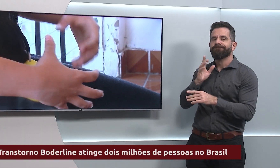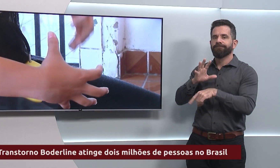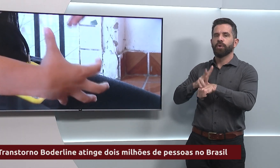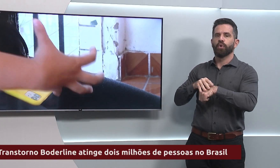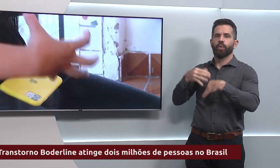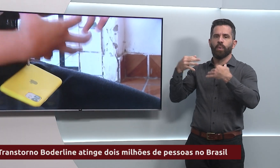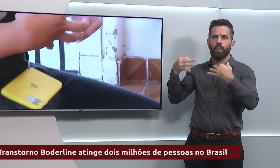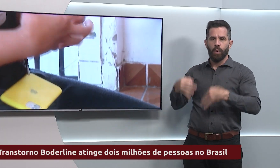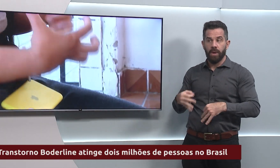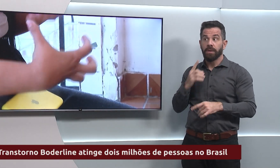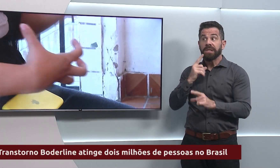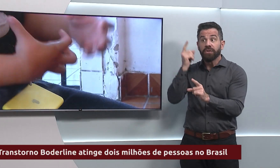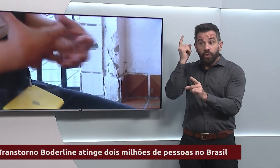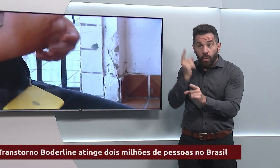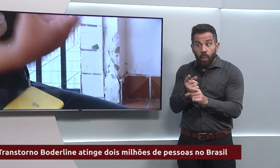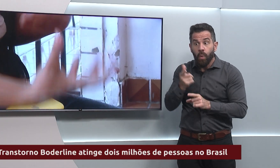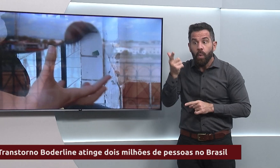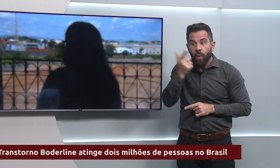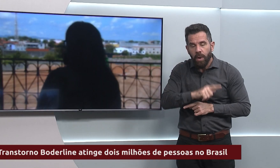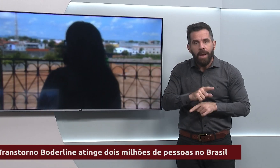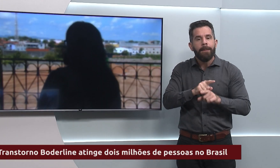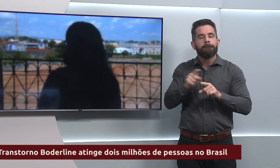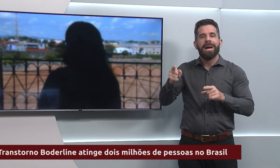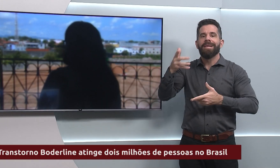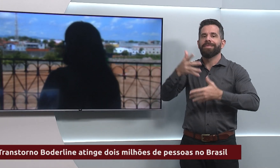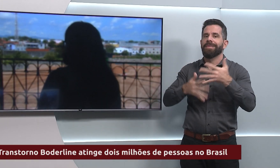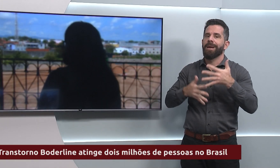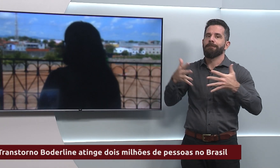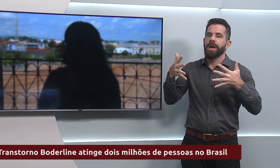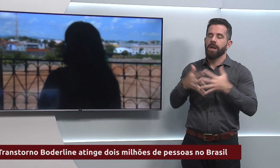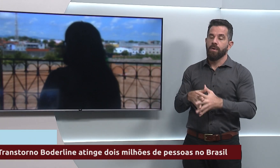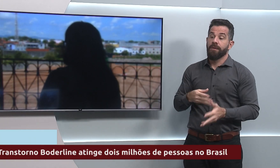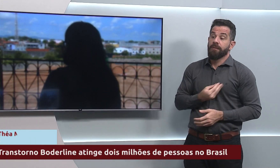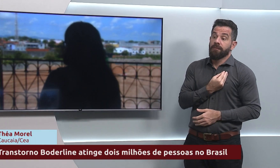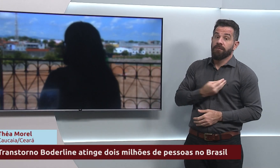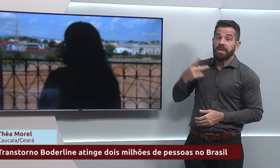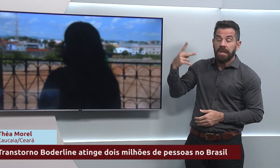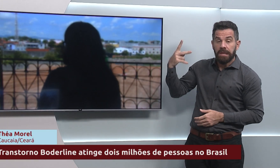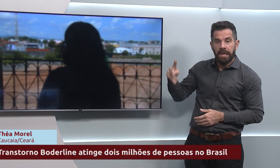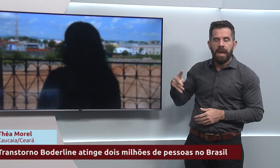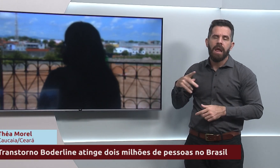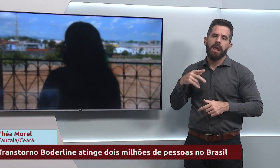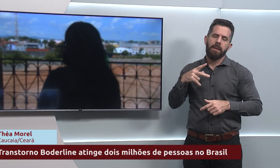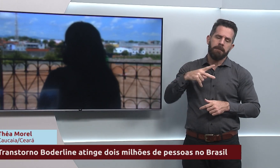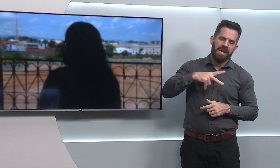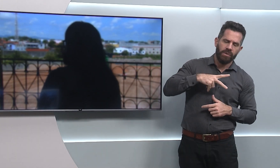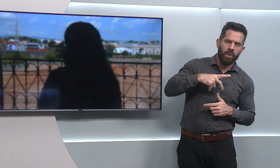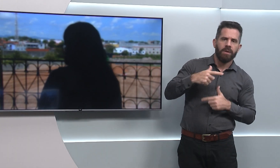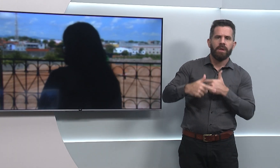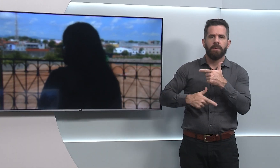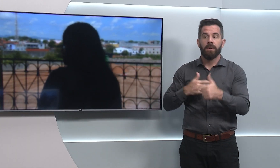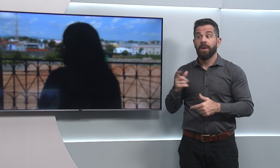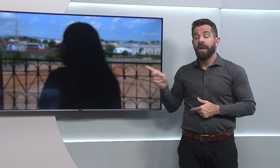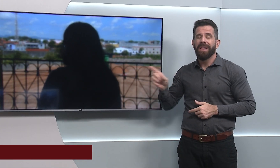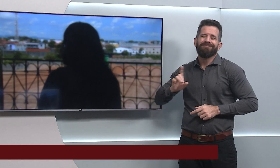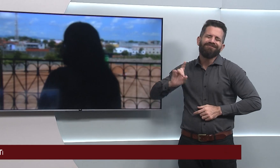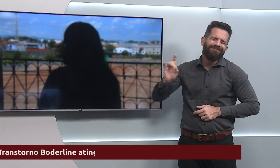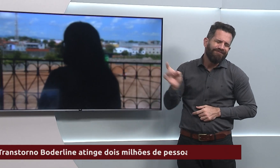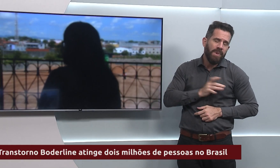atrapalharam a vida pessoal e profissional. Eu tinha um medo muito grande de ser abandonada, então eu fazia